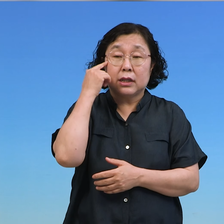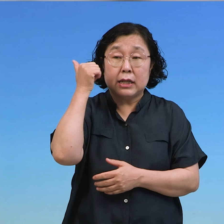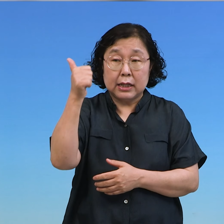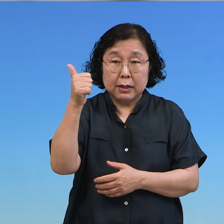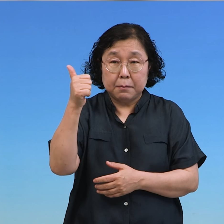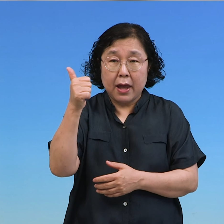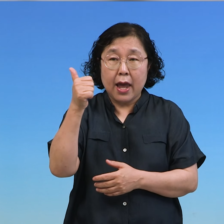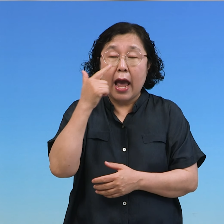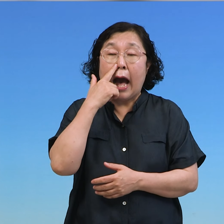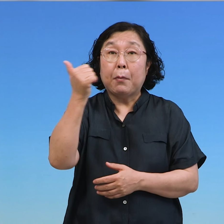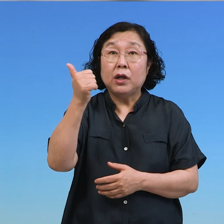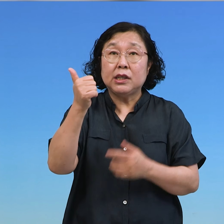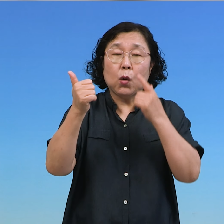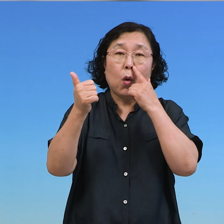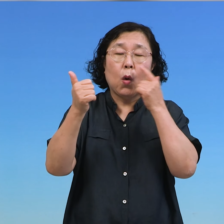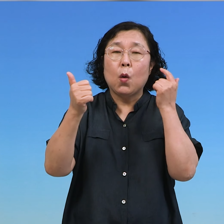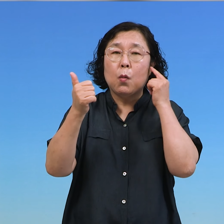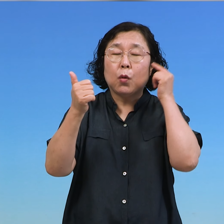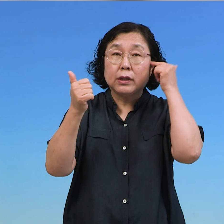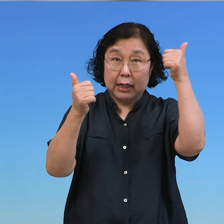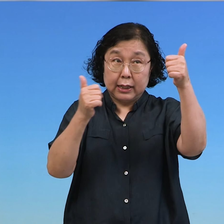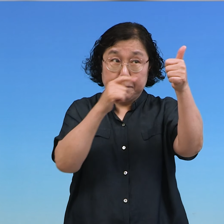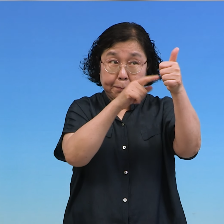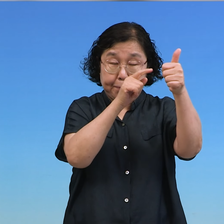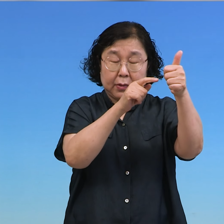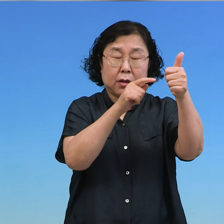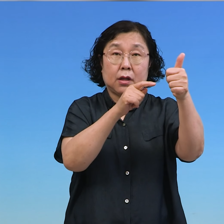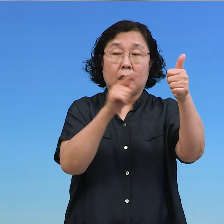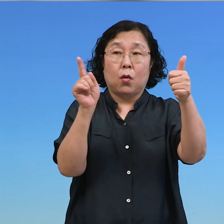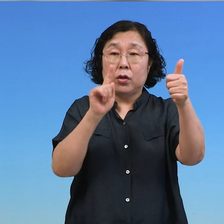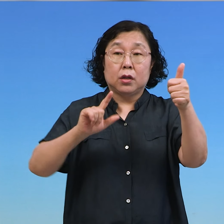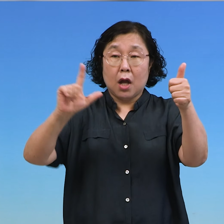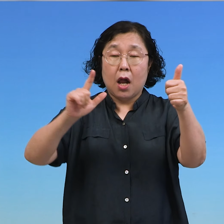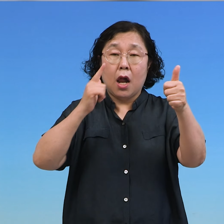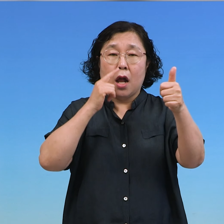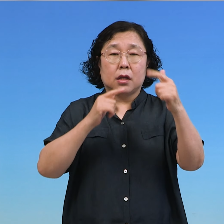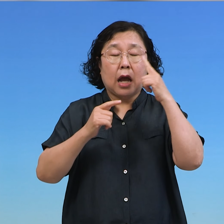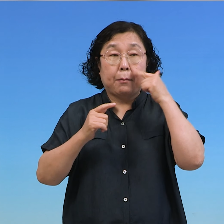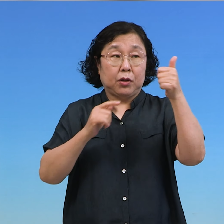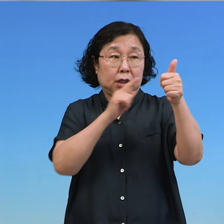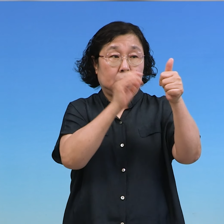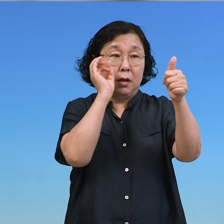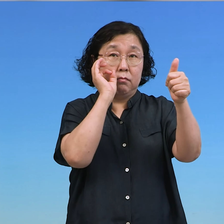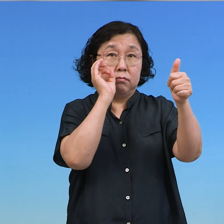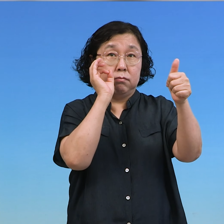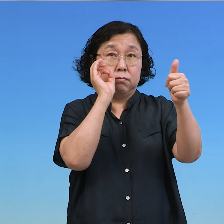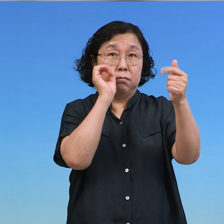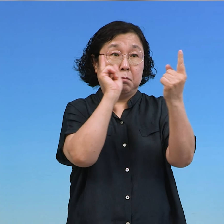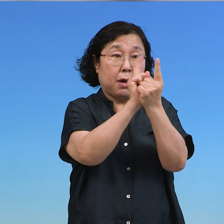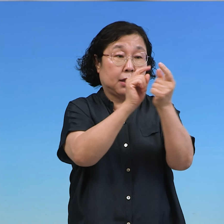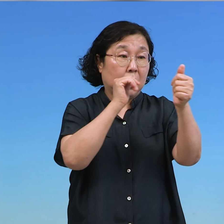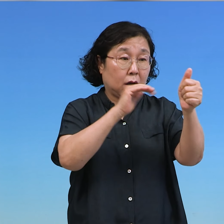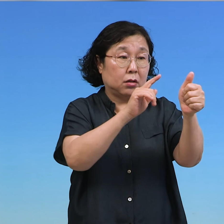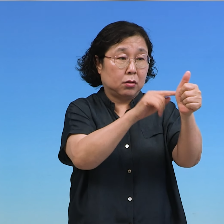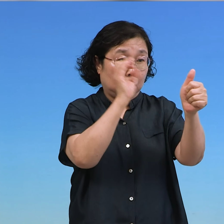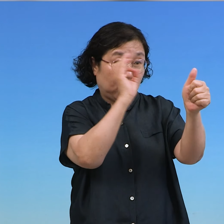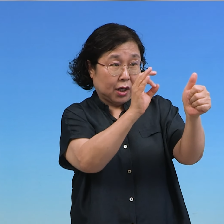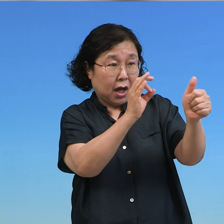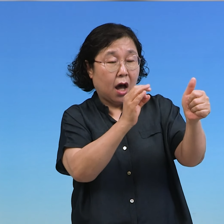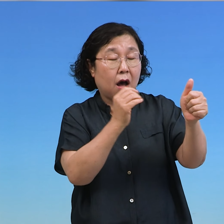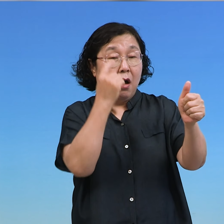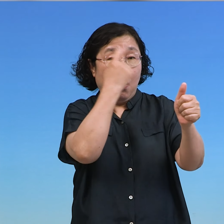아버님도 또 목사님이셨나 봅니다 어느 날 아버님을 뵈러 갔더니 너무나